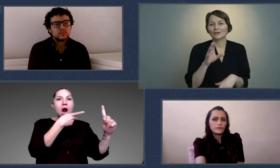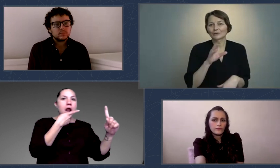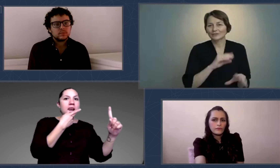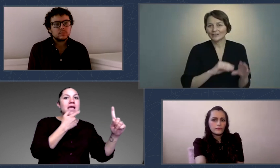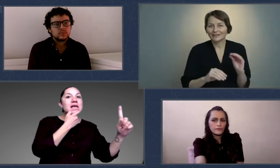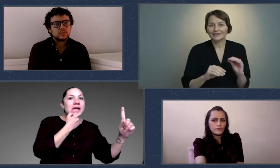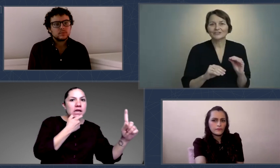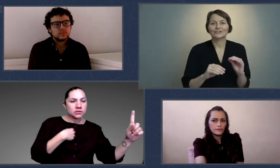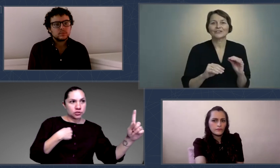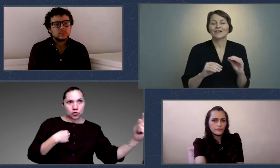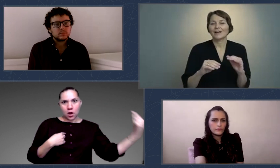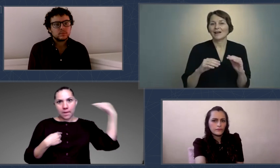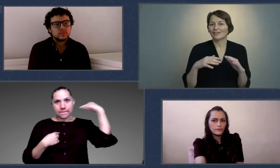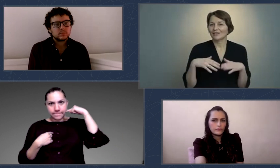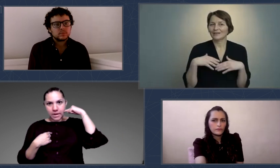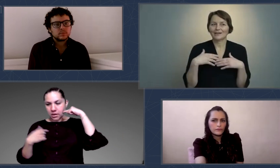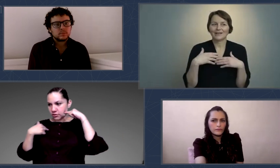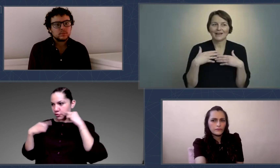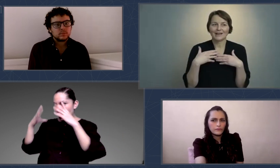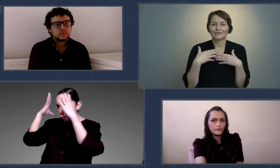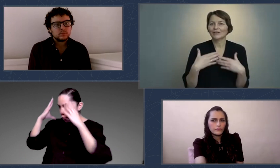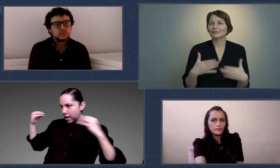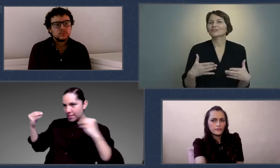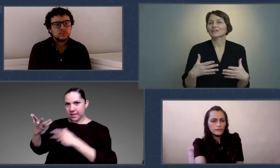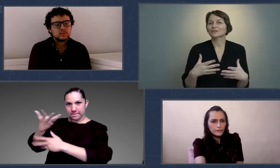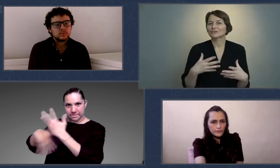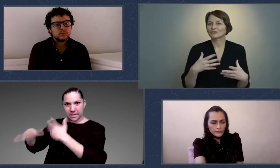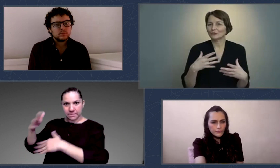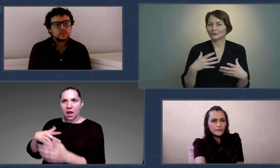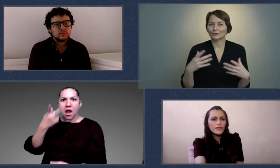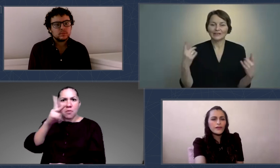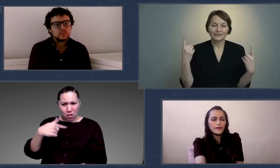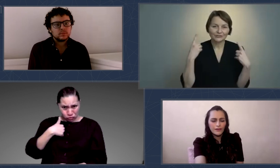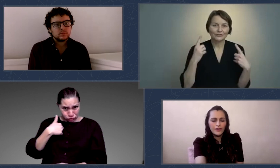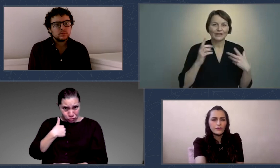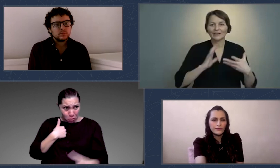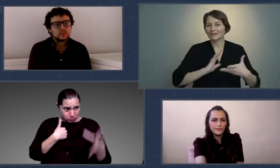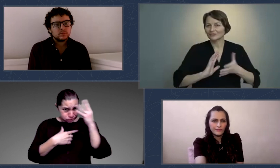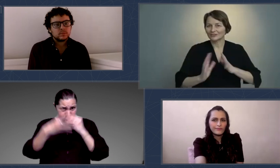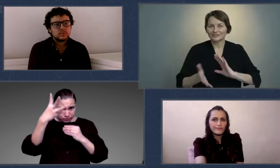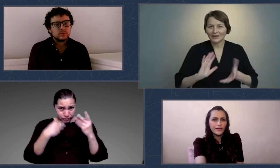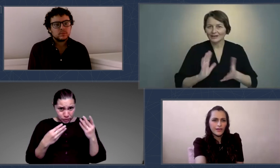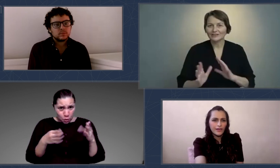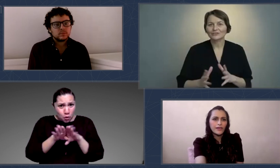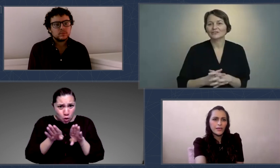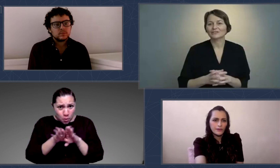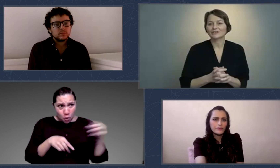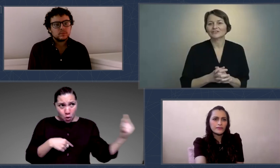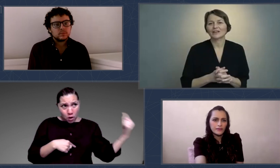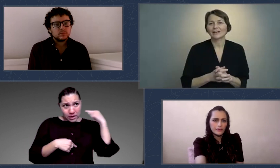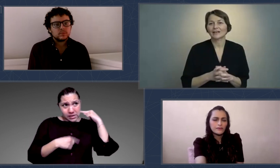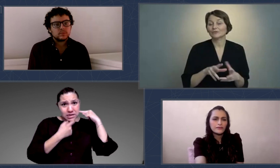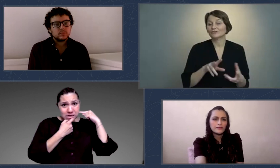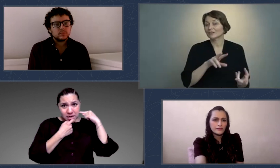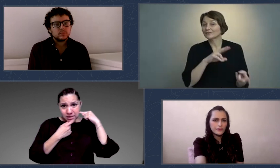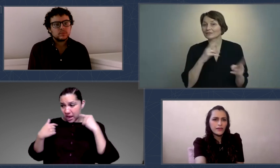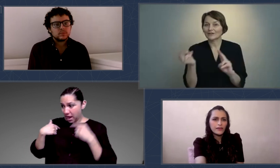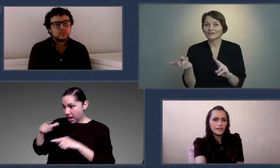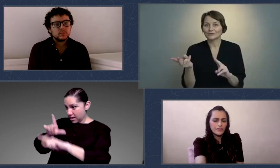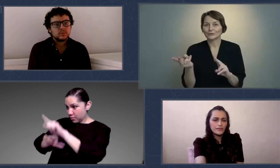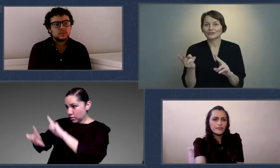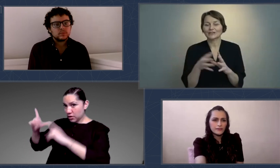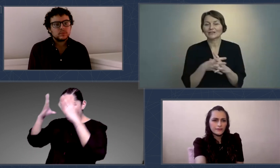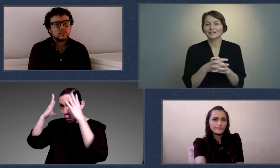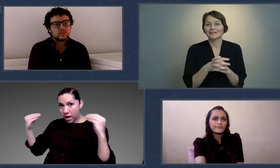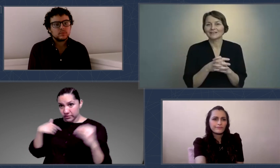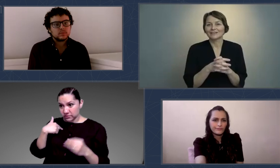mí nunca más me dieron formación para interpretar de inglés a lengua de señas holandesa. O